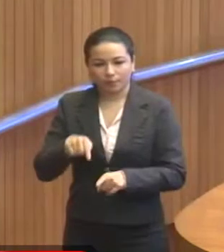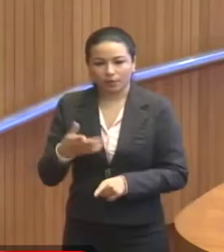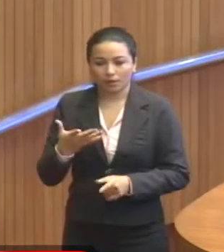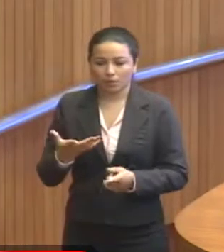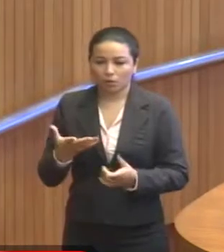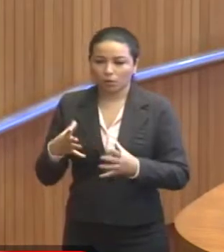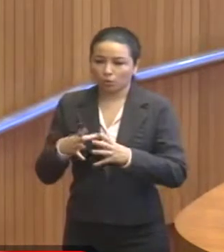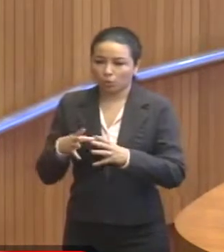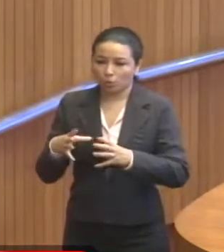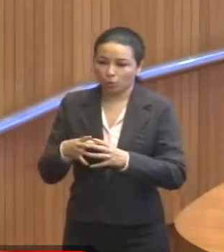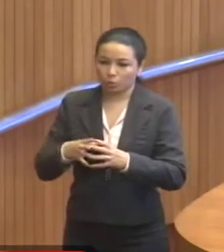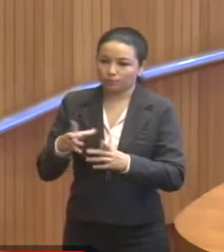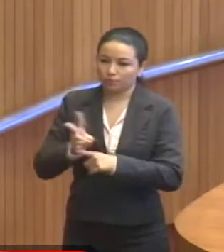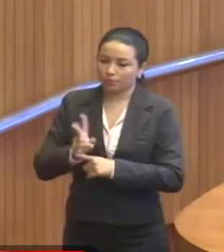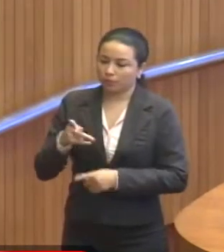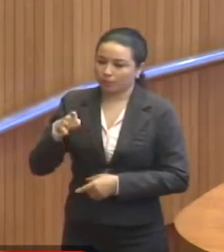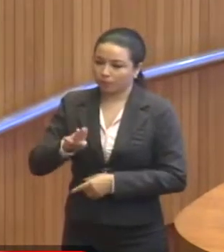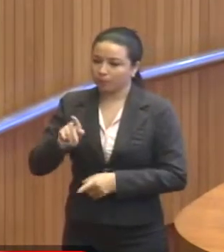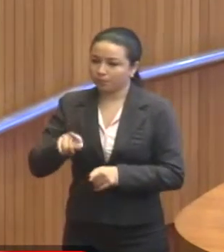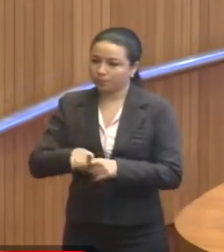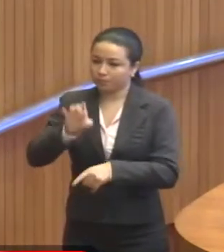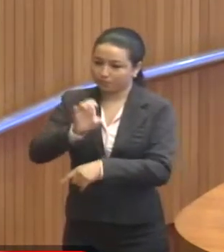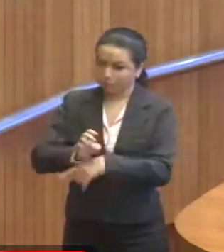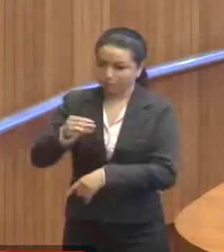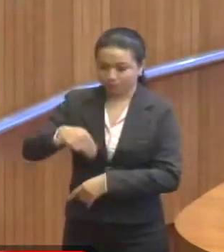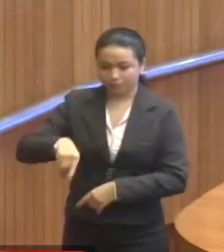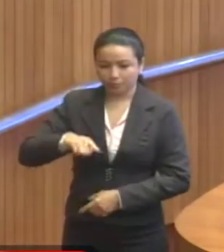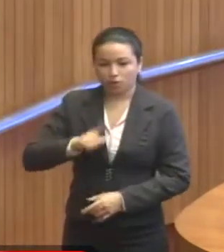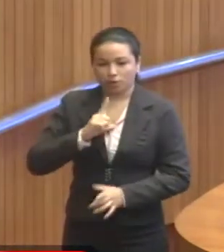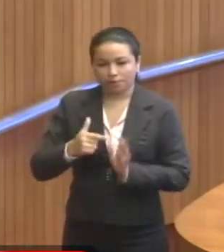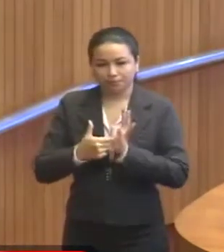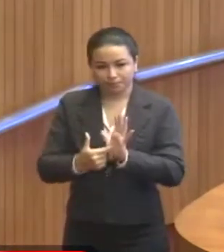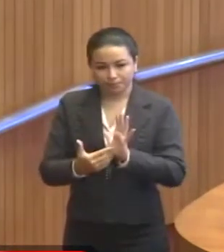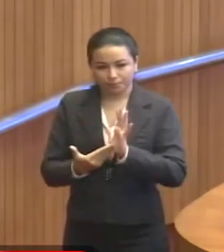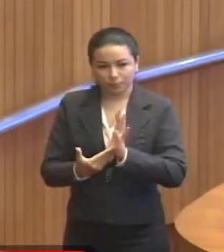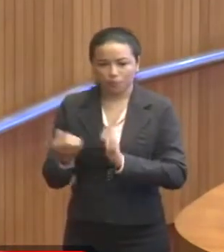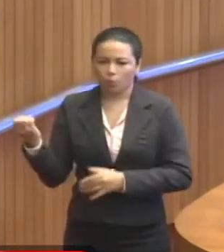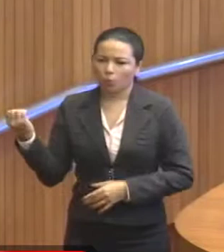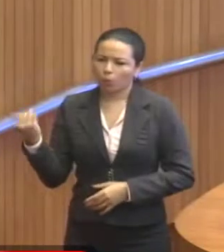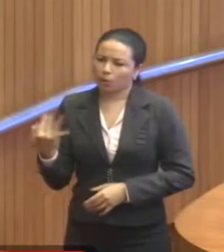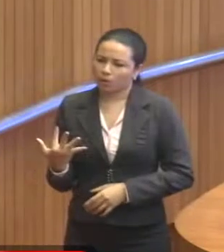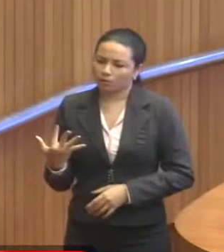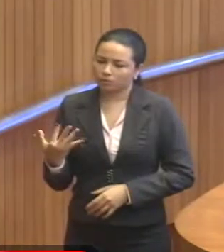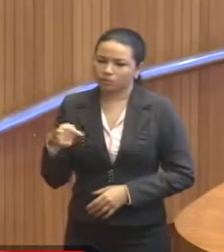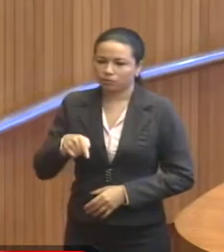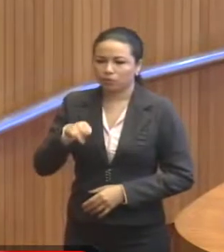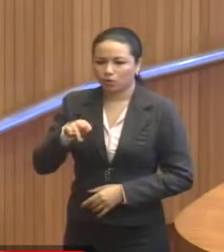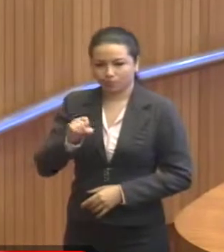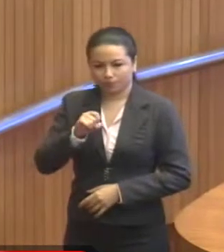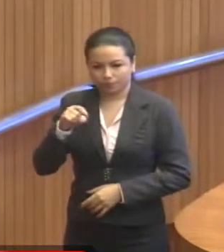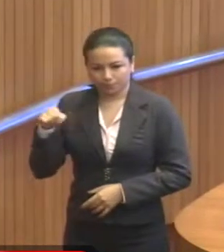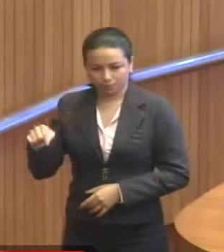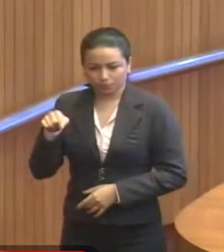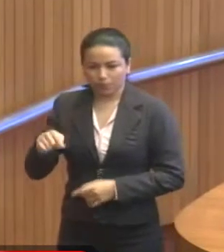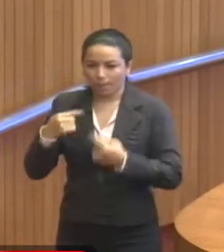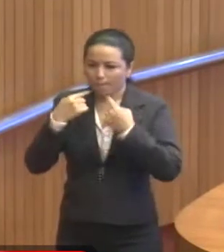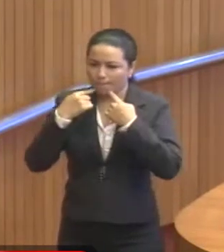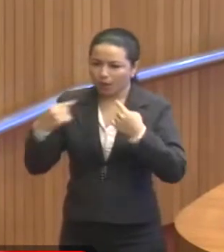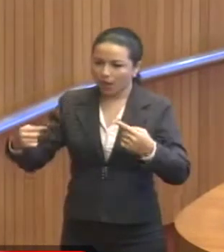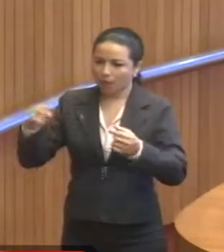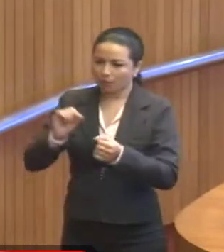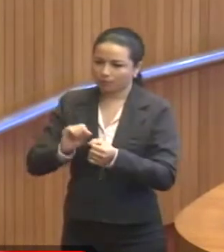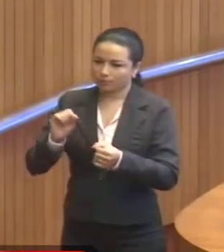Defensoria Pública do Estado do Maranhão, que apresentou a quantidade de notificações, de